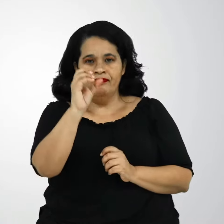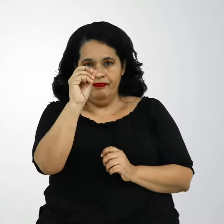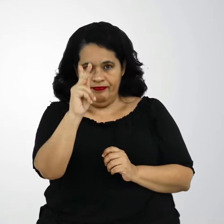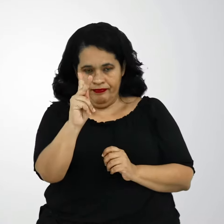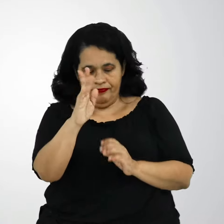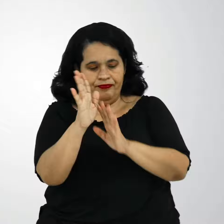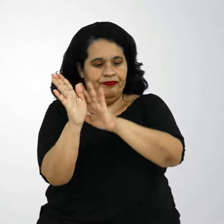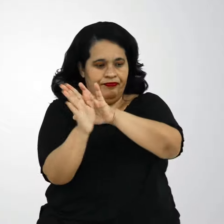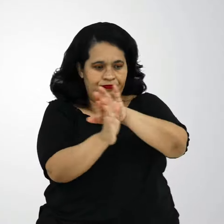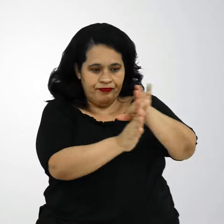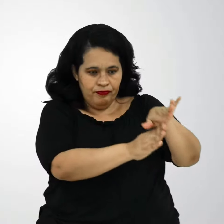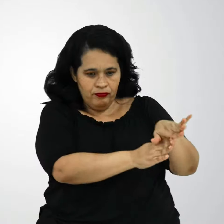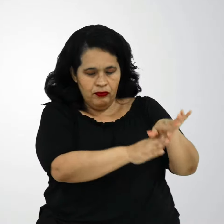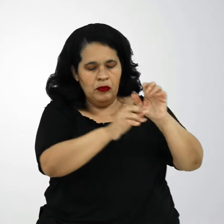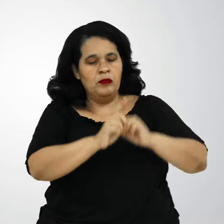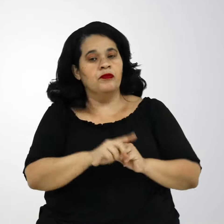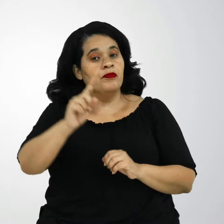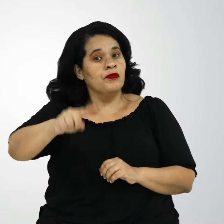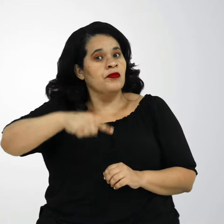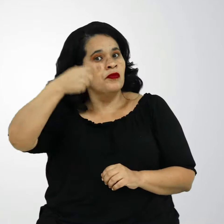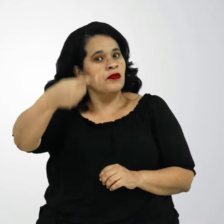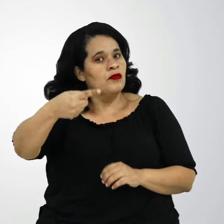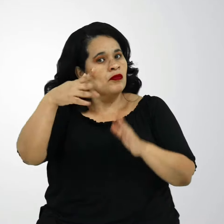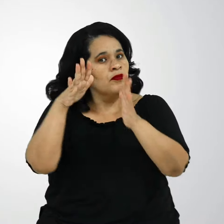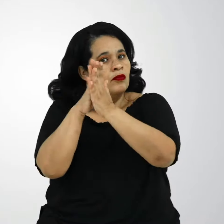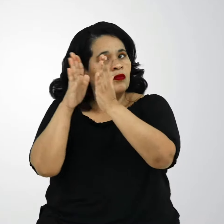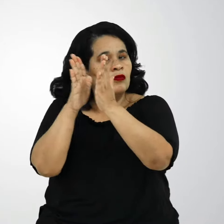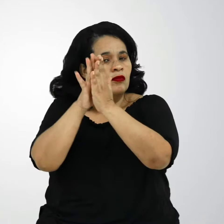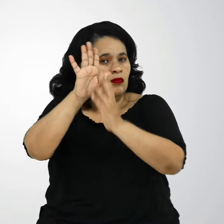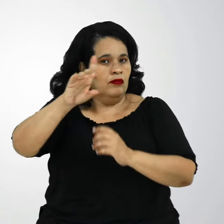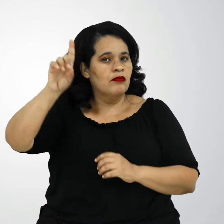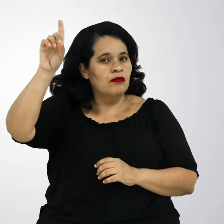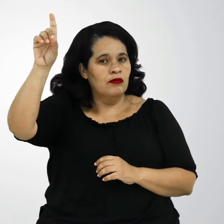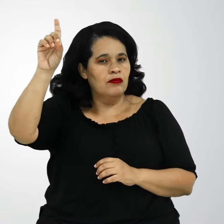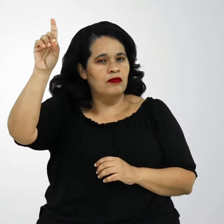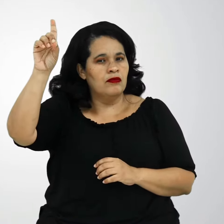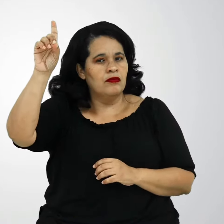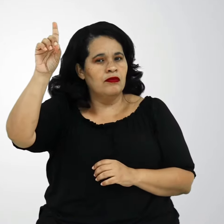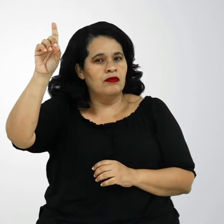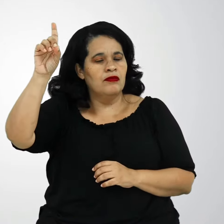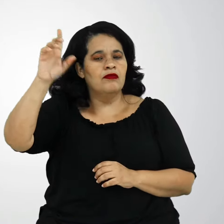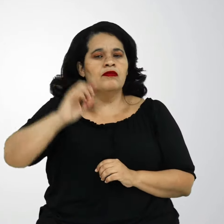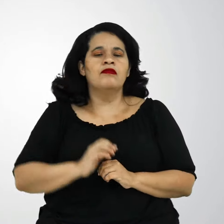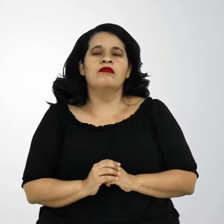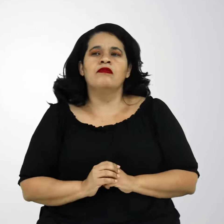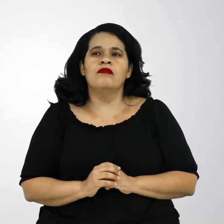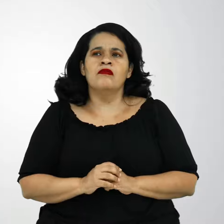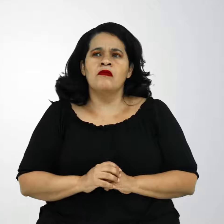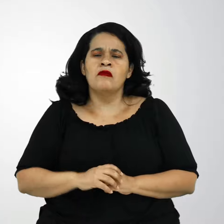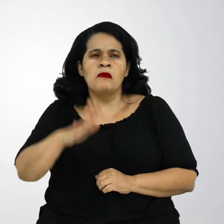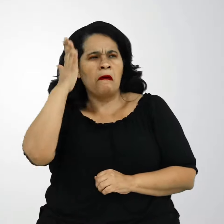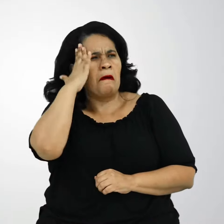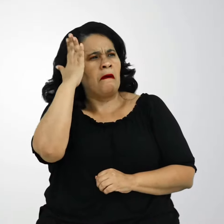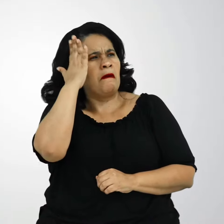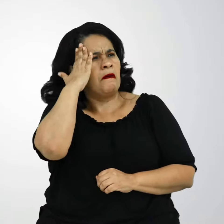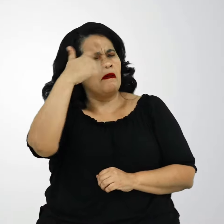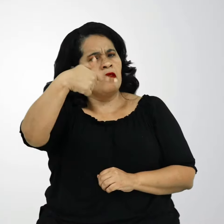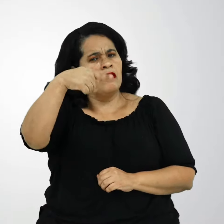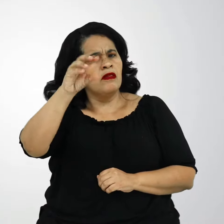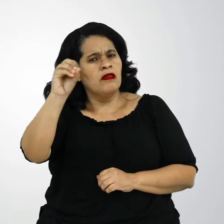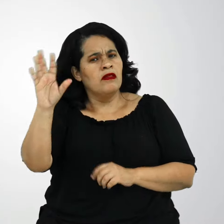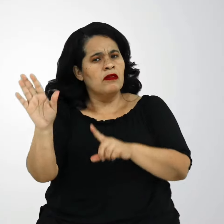depois dessa fala e dessa oração do Daniel, que a gente tem então a visão das 70 semanas. O texto fala que